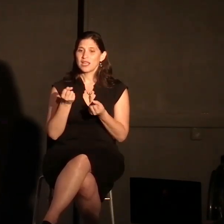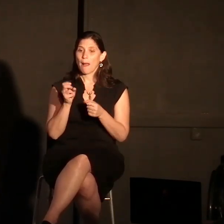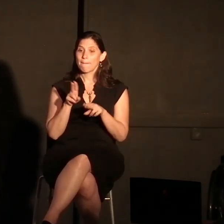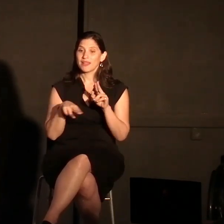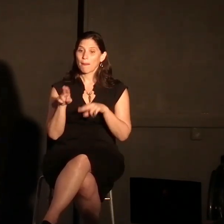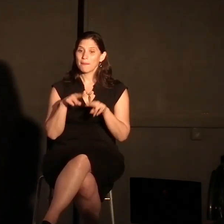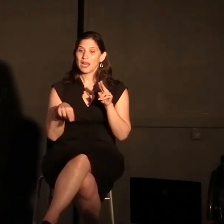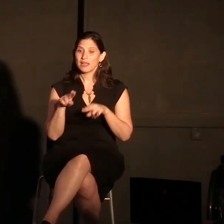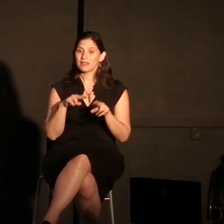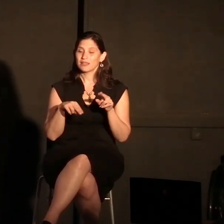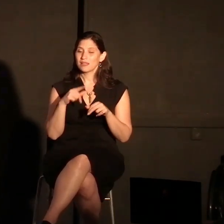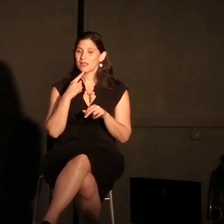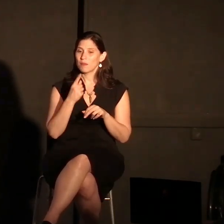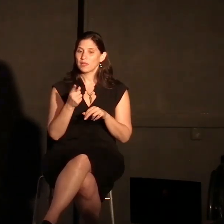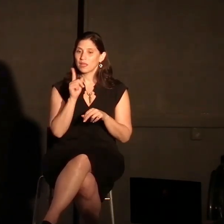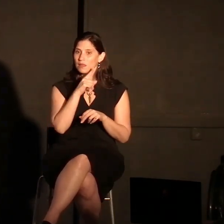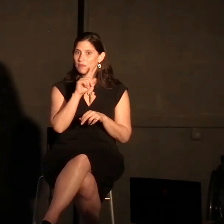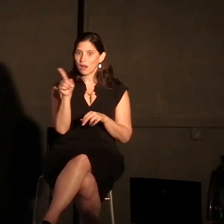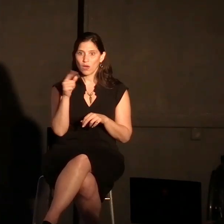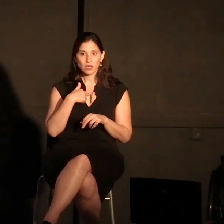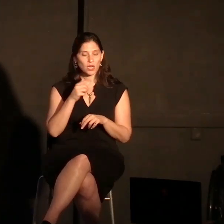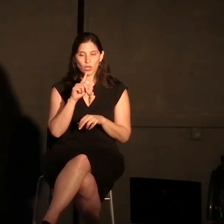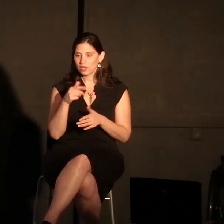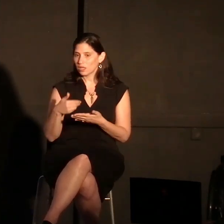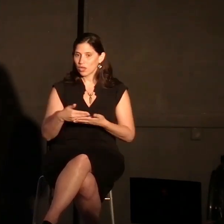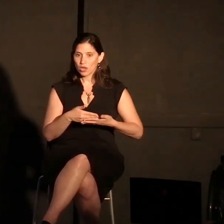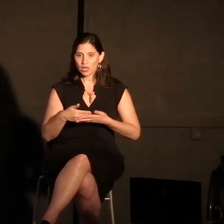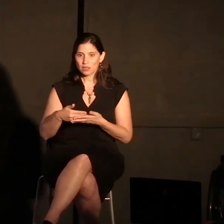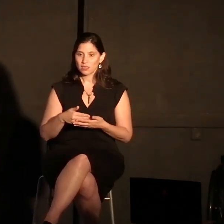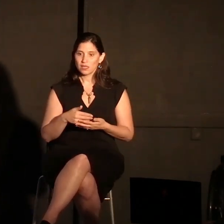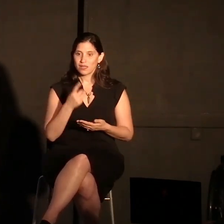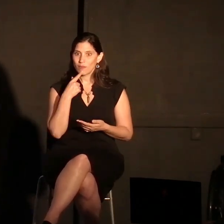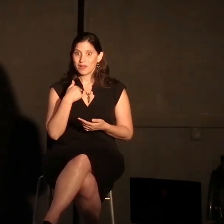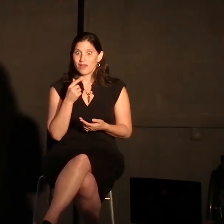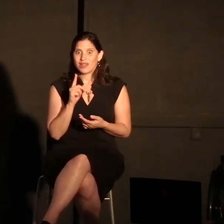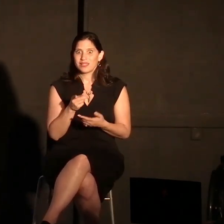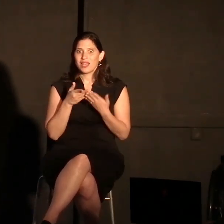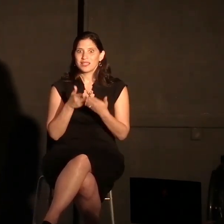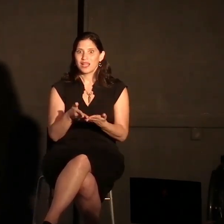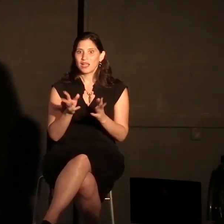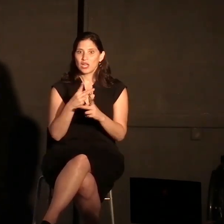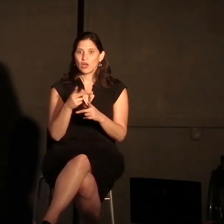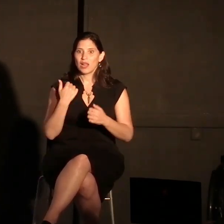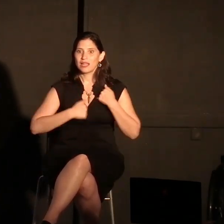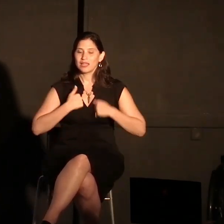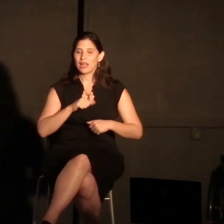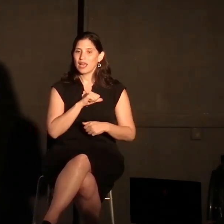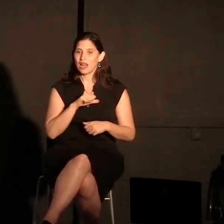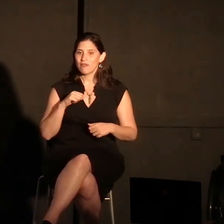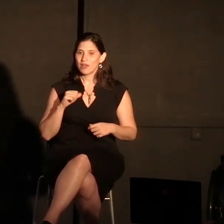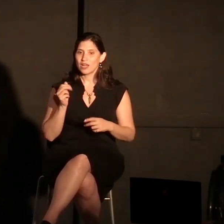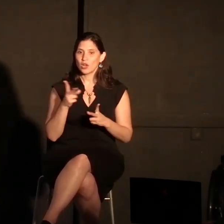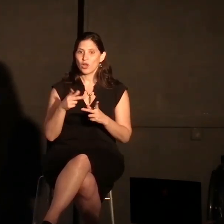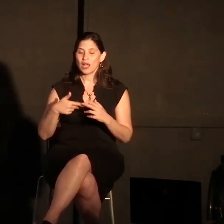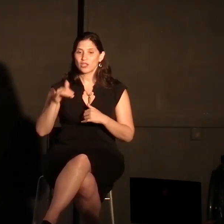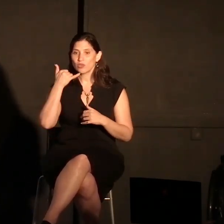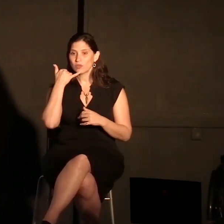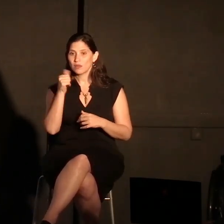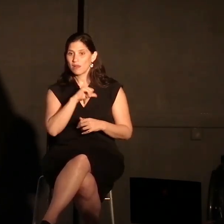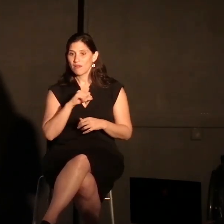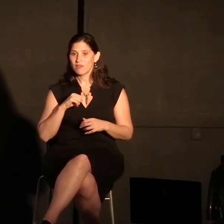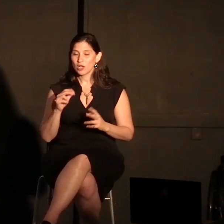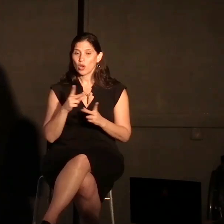מטפלת אמרתי לה אמא לא אני לא תינוקת אני לא תינוקת היא אומרת לי אבל את צריכה עזרה את לא יכולה להתקלח לבד את לא יכולה ללכת לשירותים